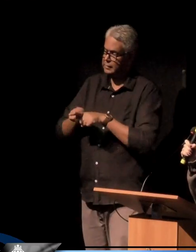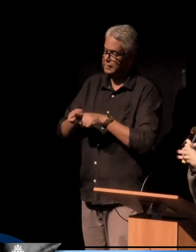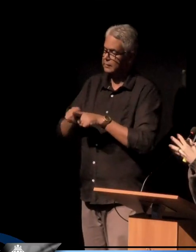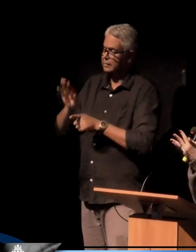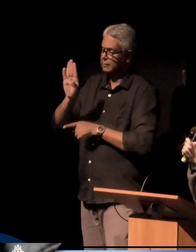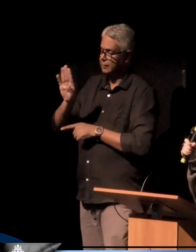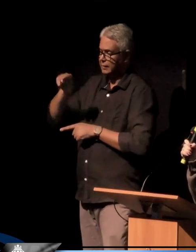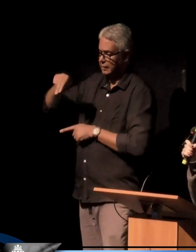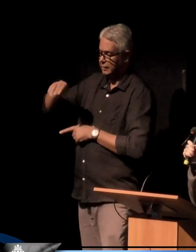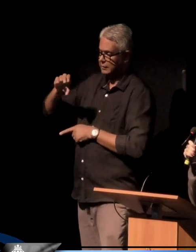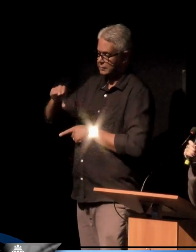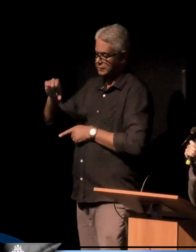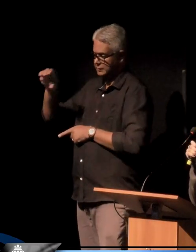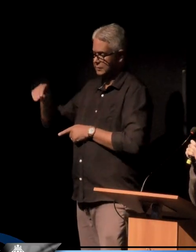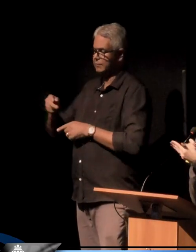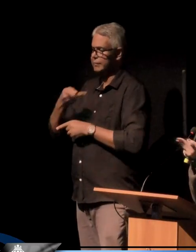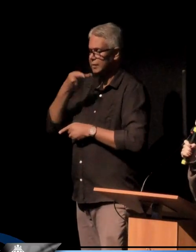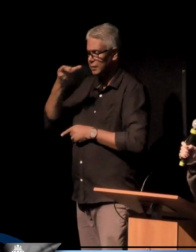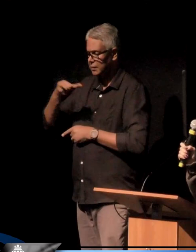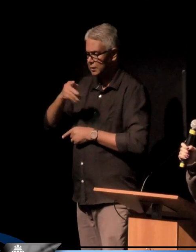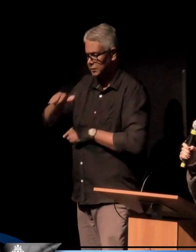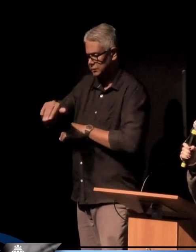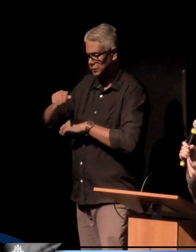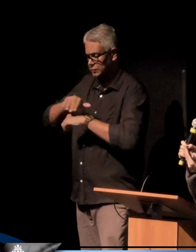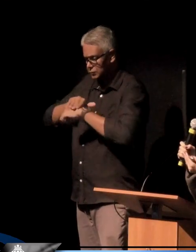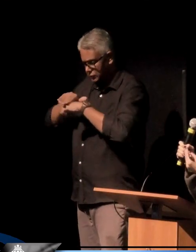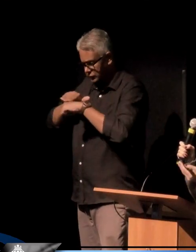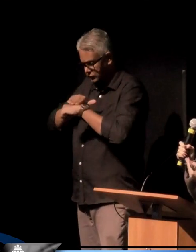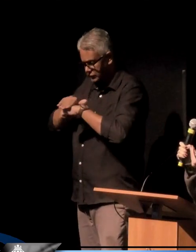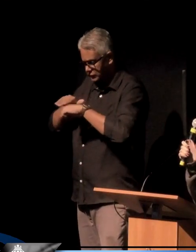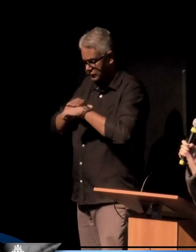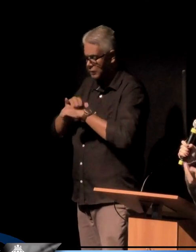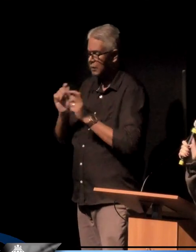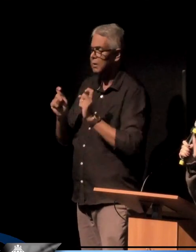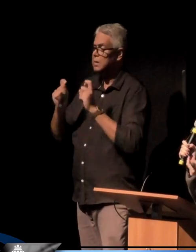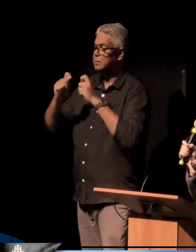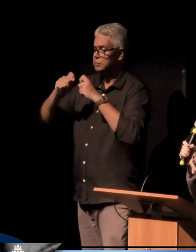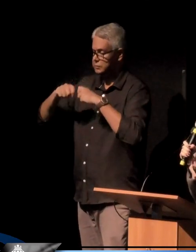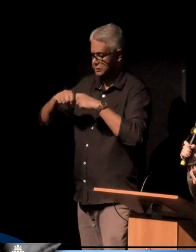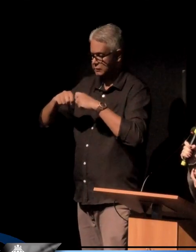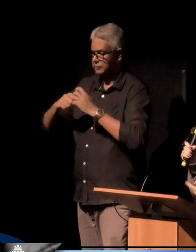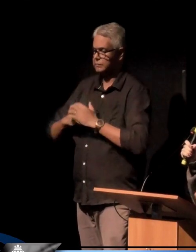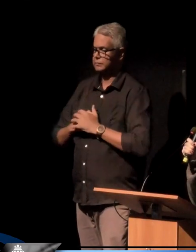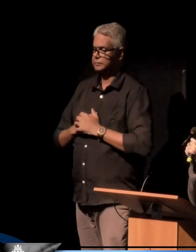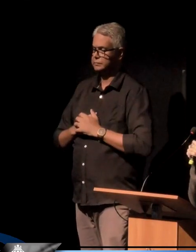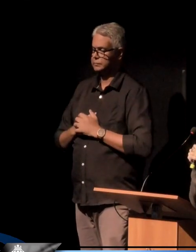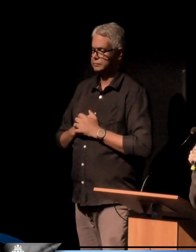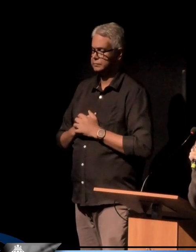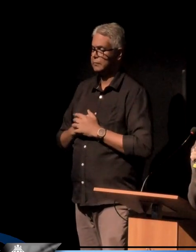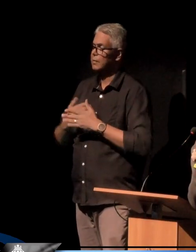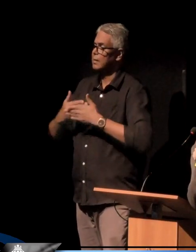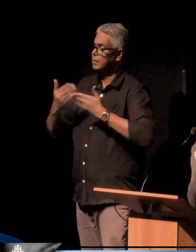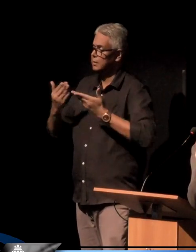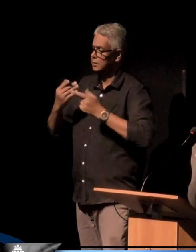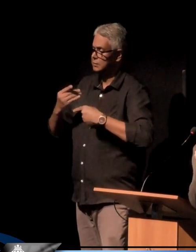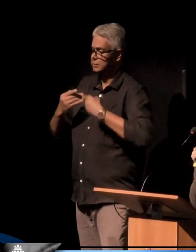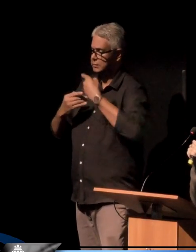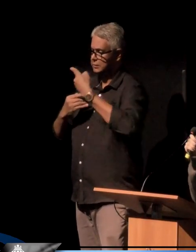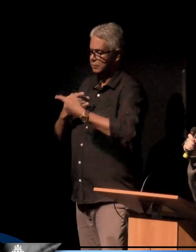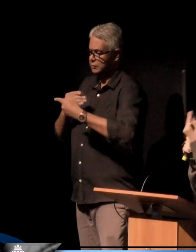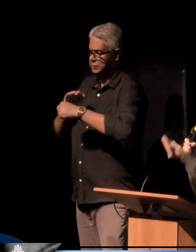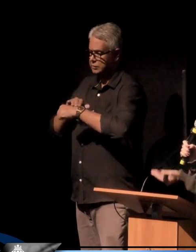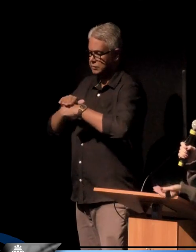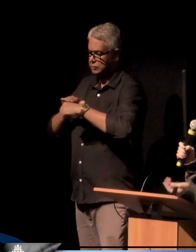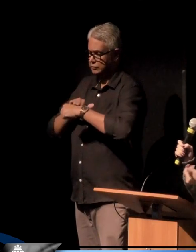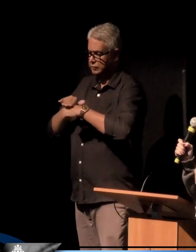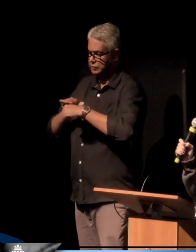bncc e fomos conversar sobre possibilidades de articulação entre essa rede E aí depois que a gente fez essa conversa